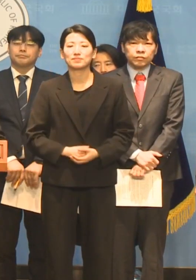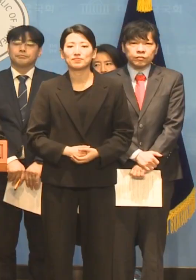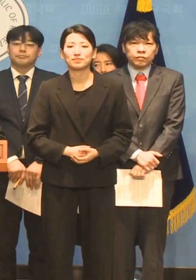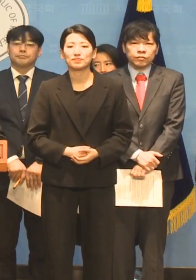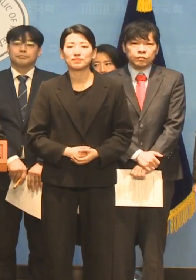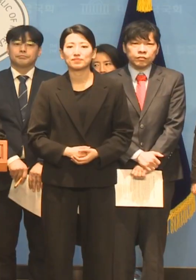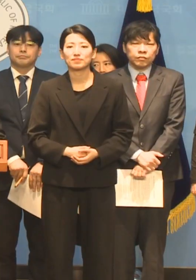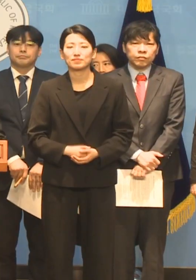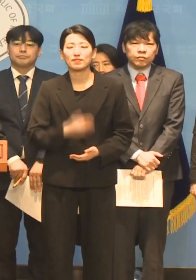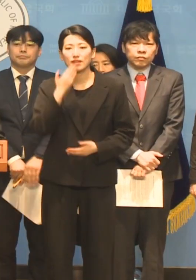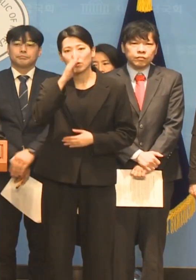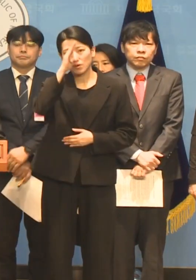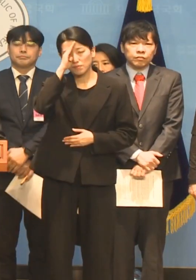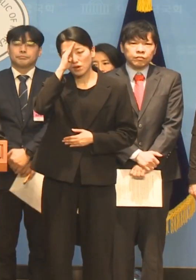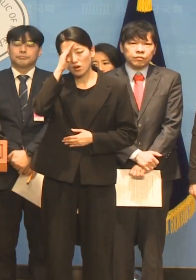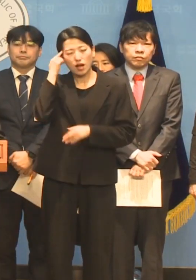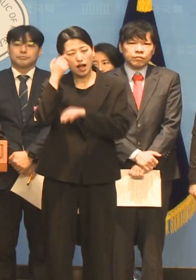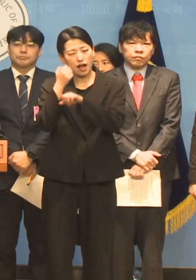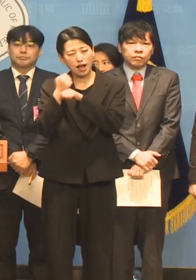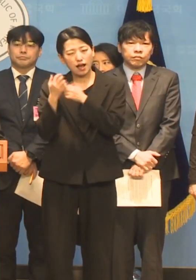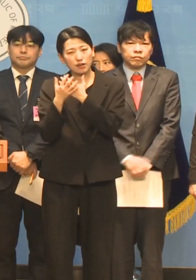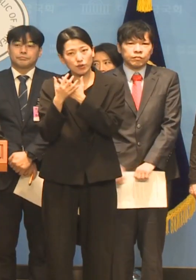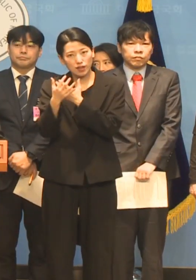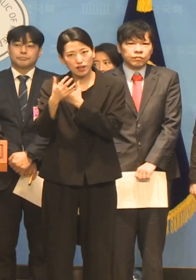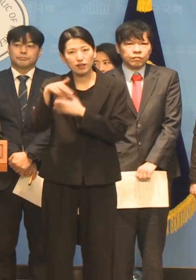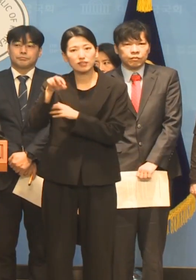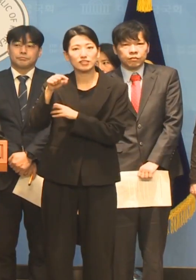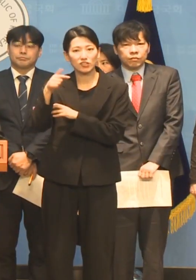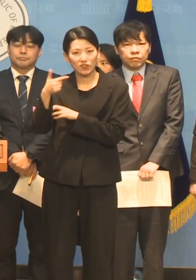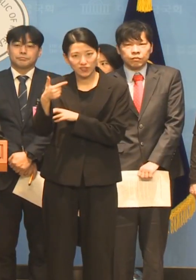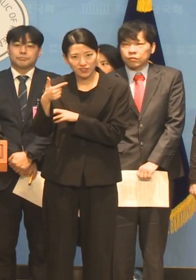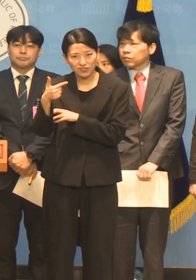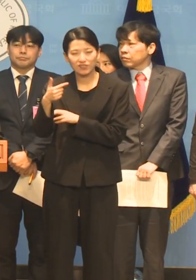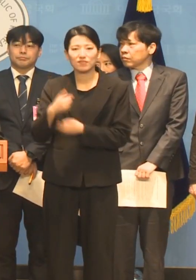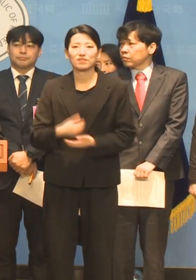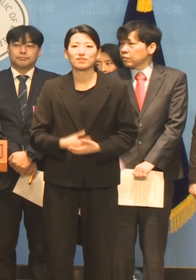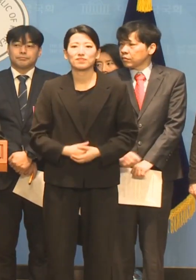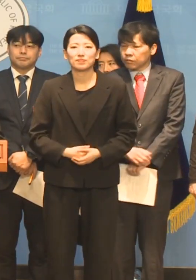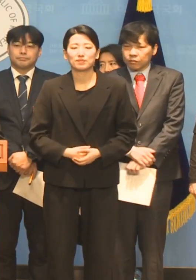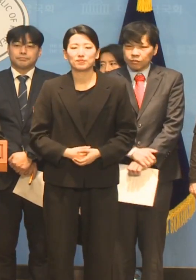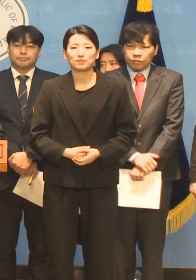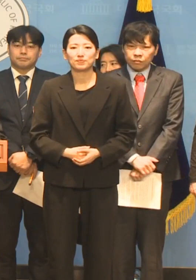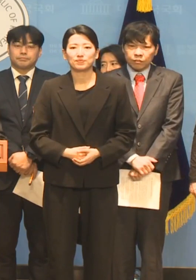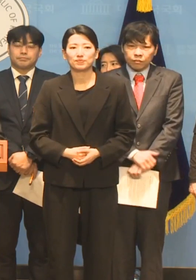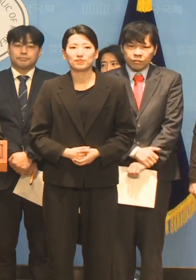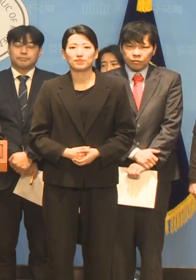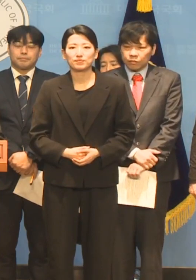다음은 대한당뇨병학회 정춘희 전임 부회장님 자리하셨습니다.